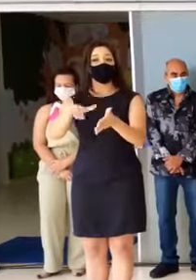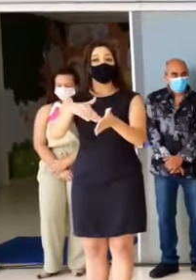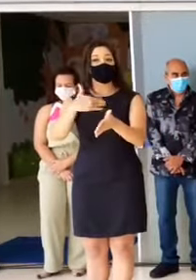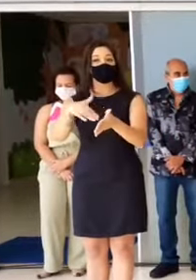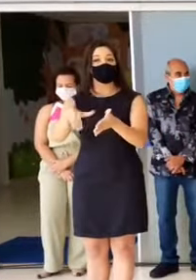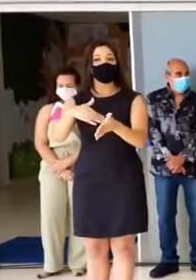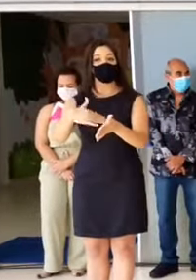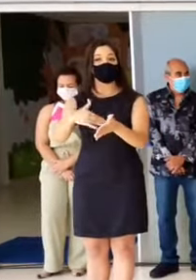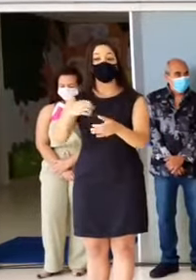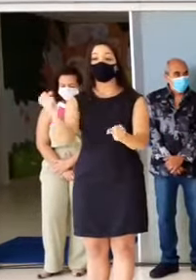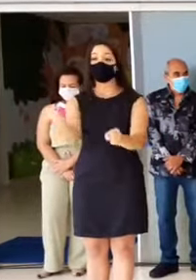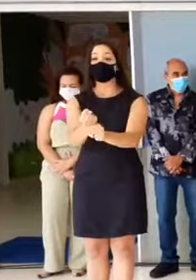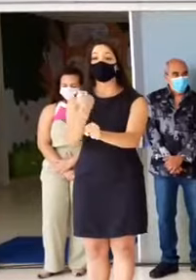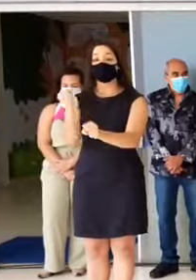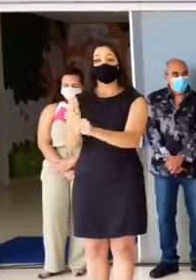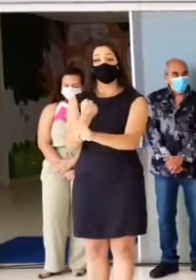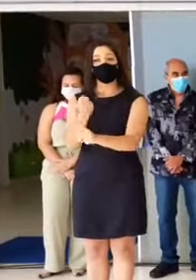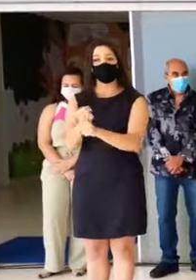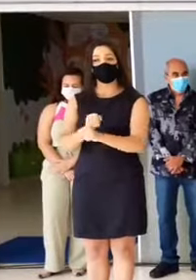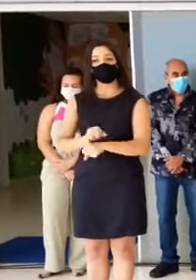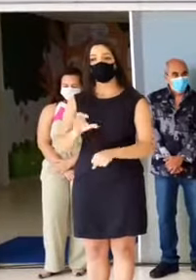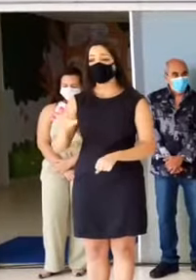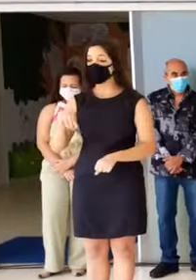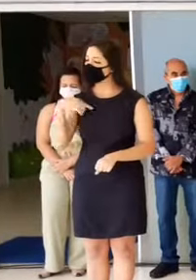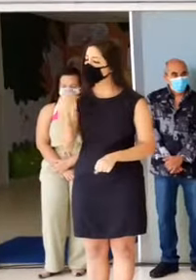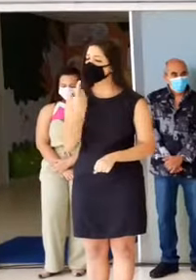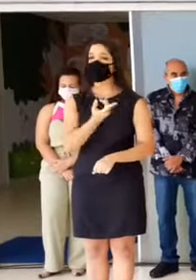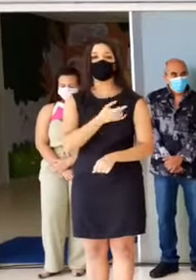do setor de obras, de todos